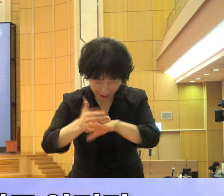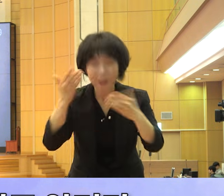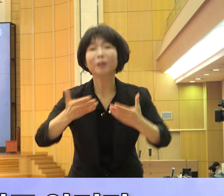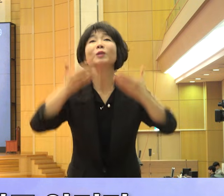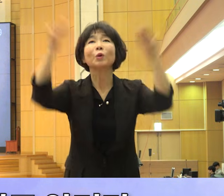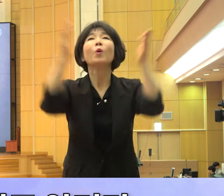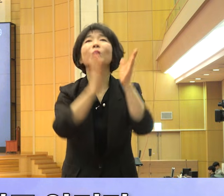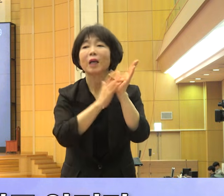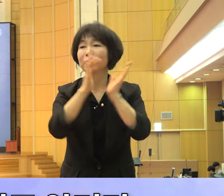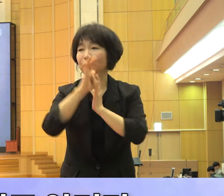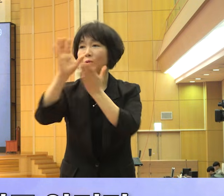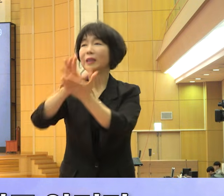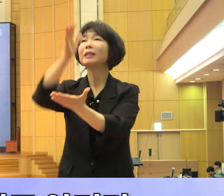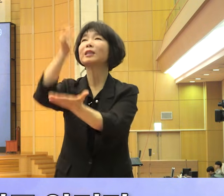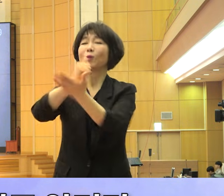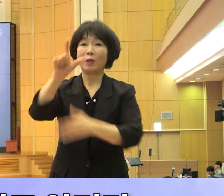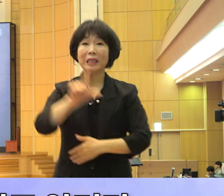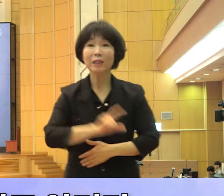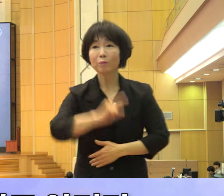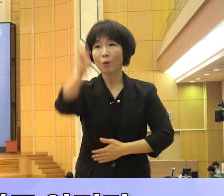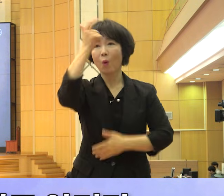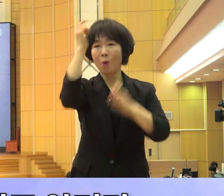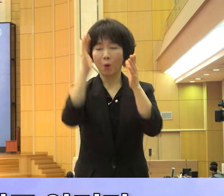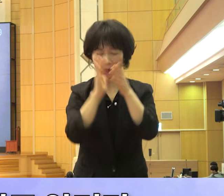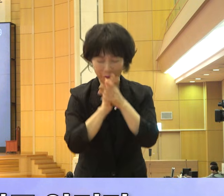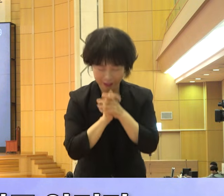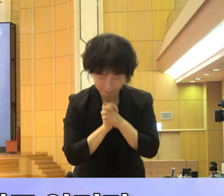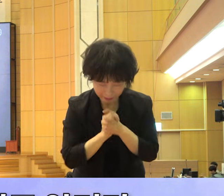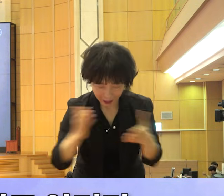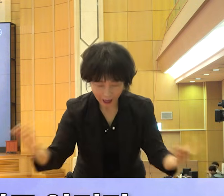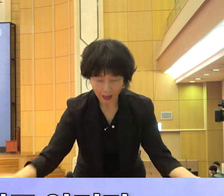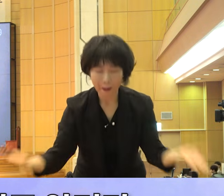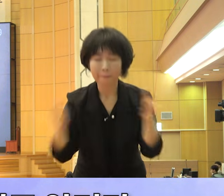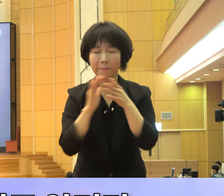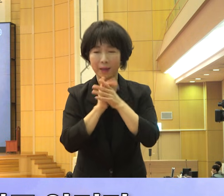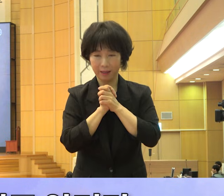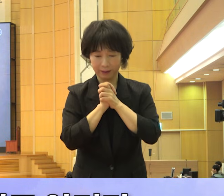감사드리며 예수 그리스도 이름으로 기도드리옵나이다. 아멘.